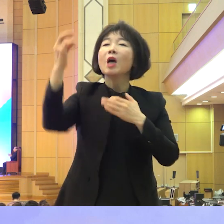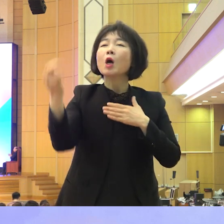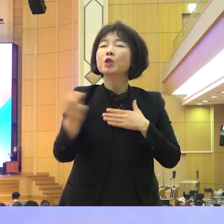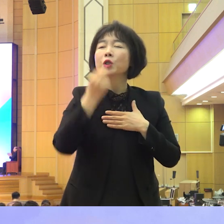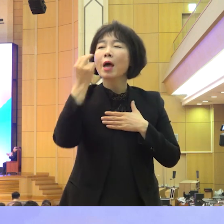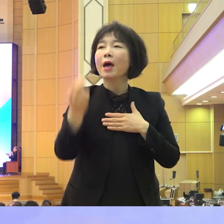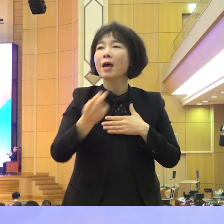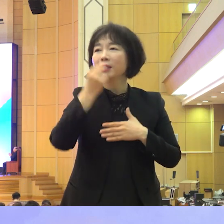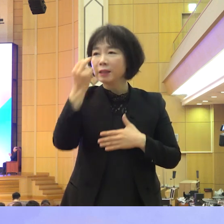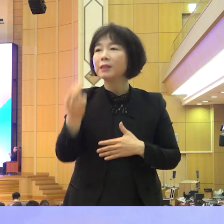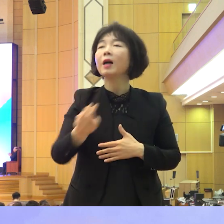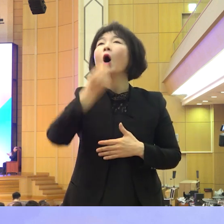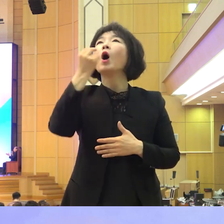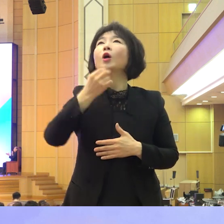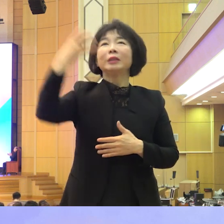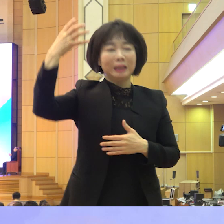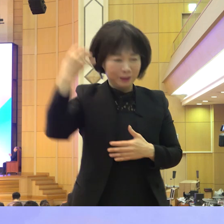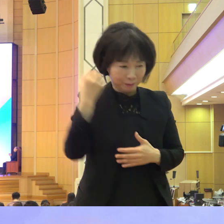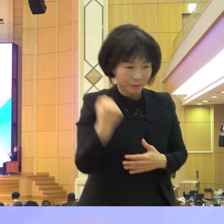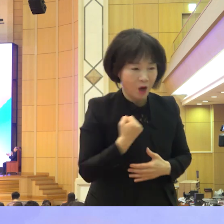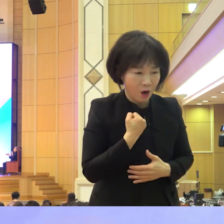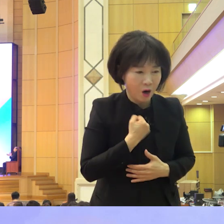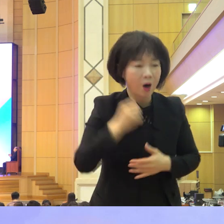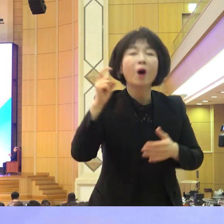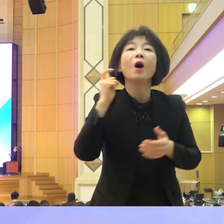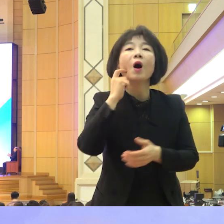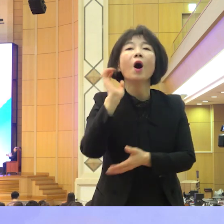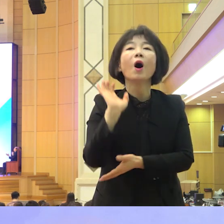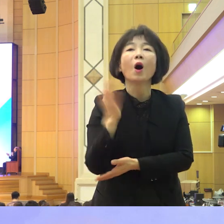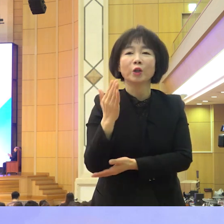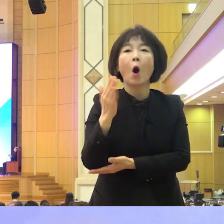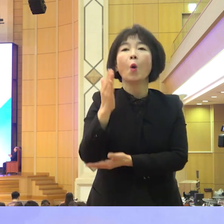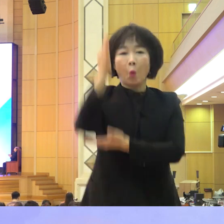군사들은 영생을 얻으며